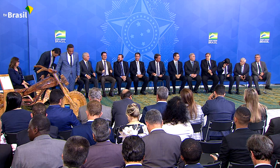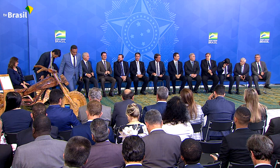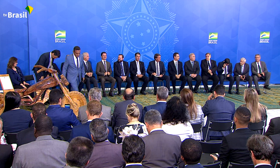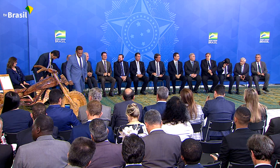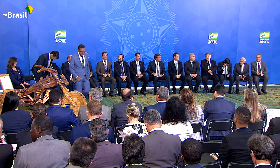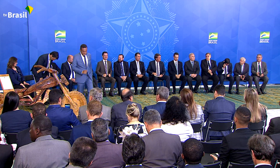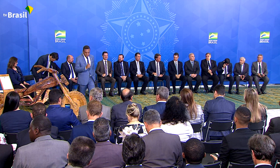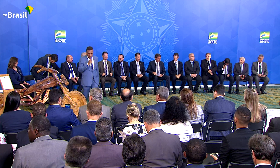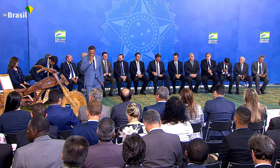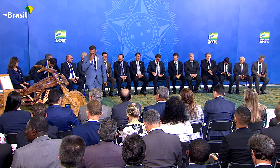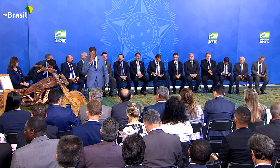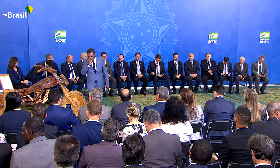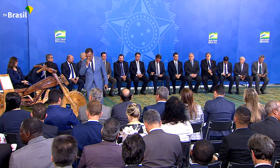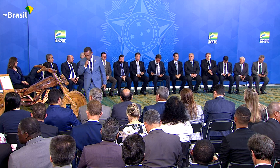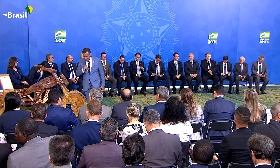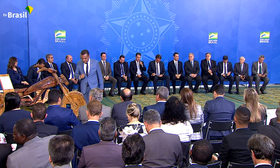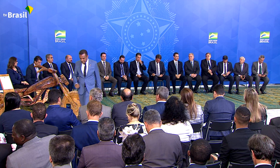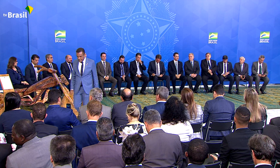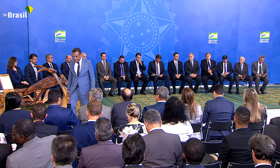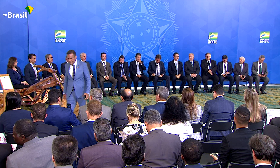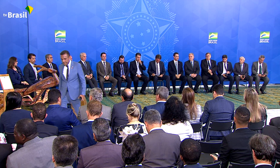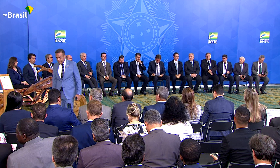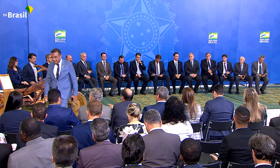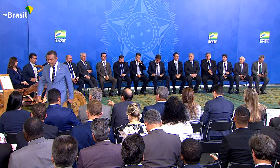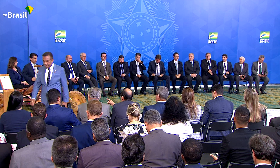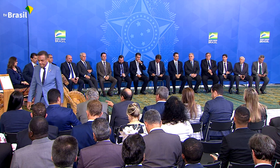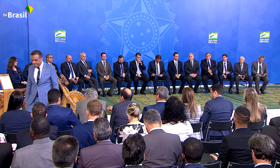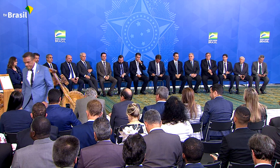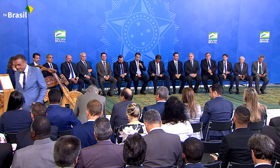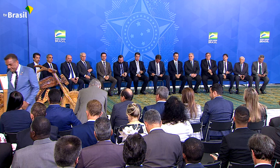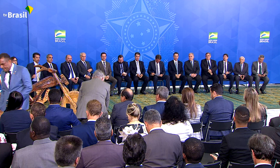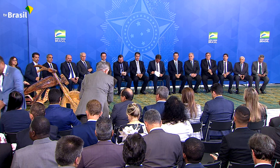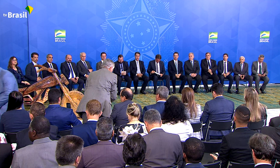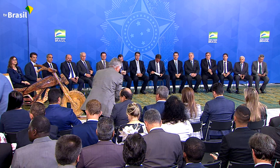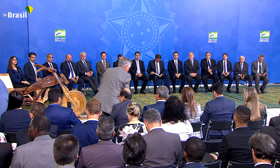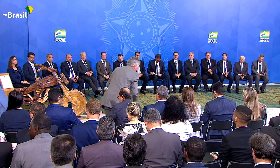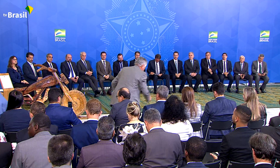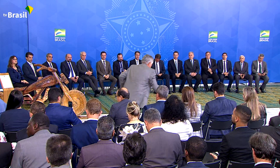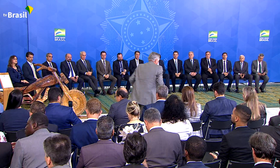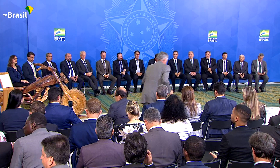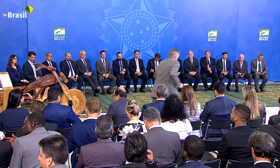para o uso da palavra o deputado General girão